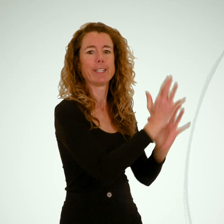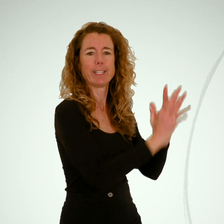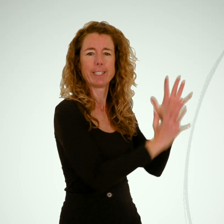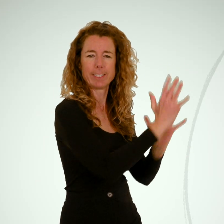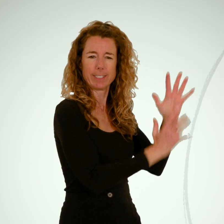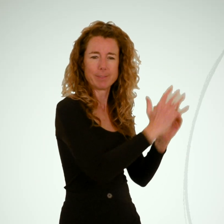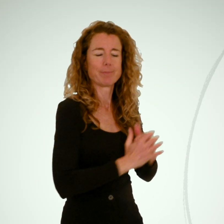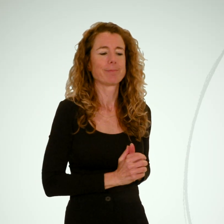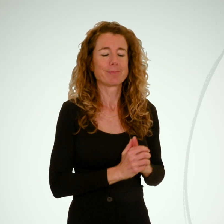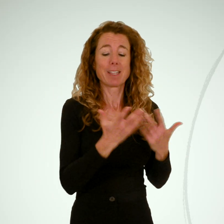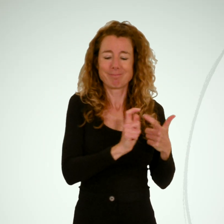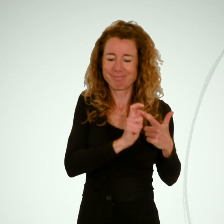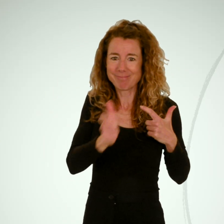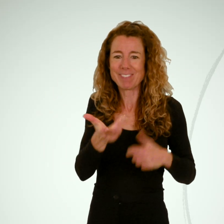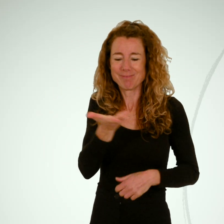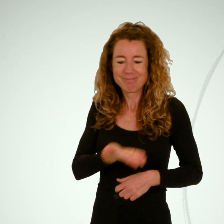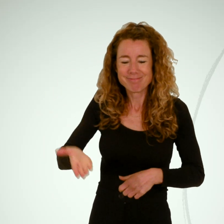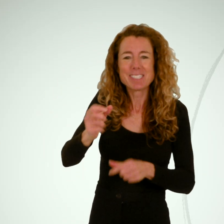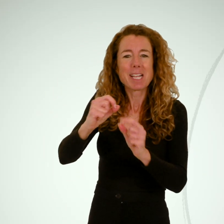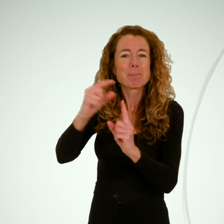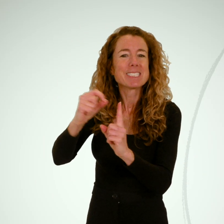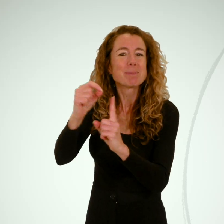épis et mettez la récolte dans mon grenier. »